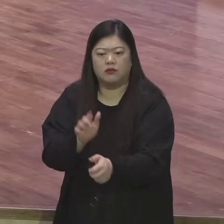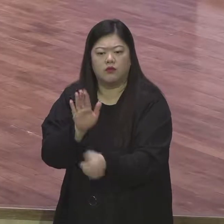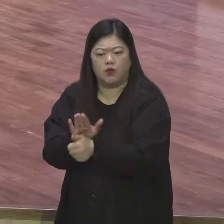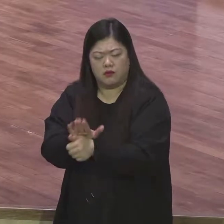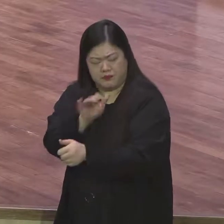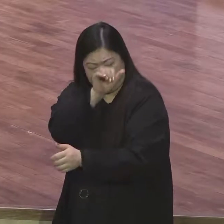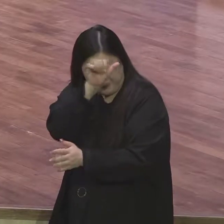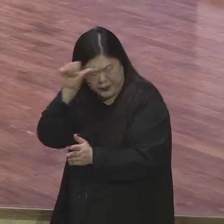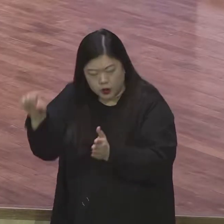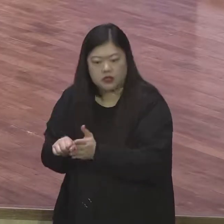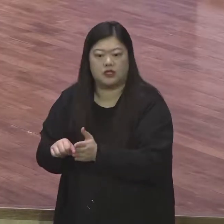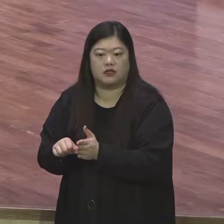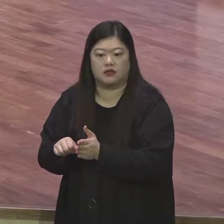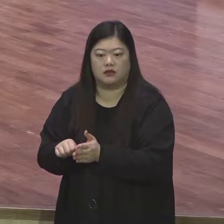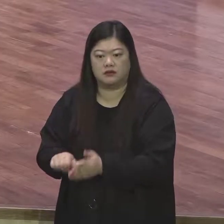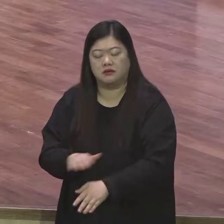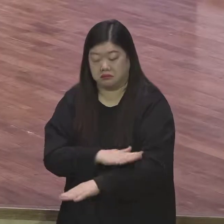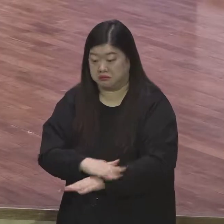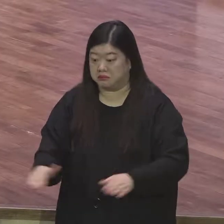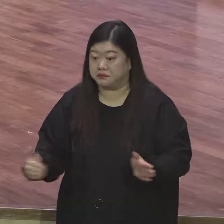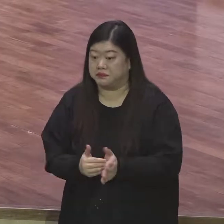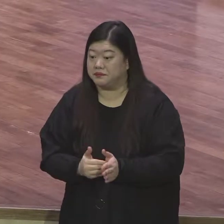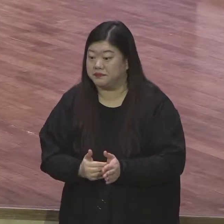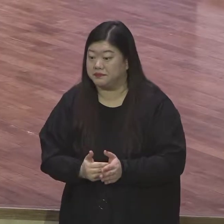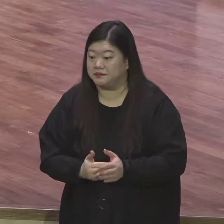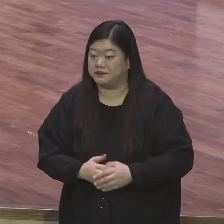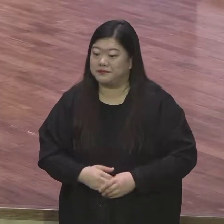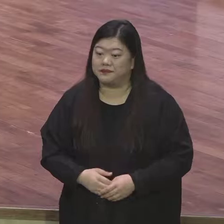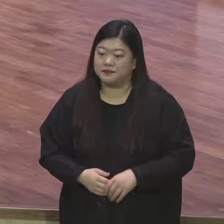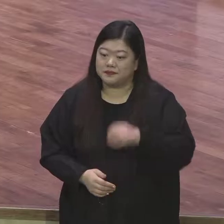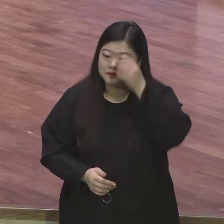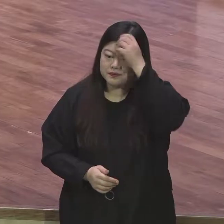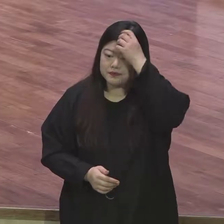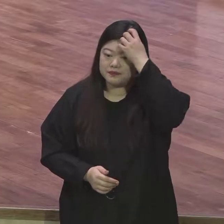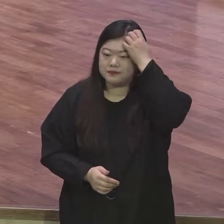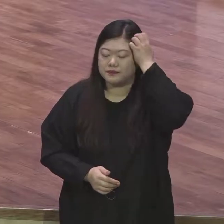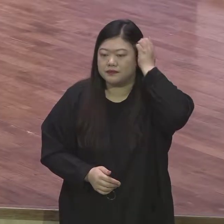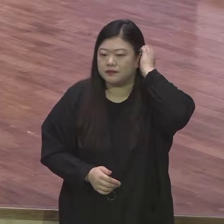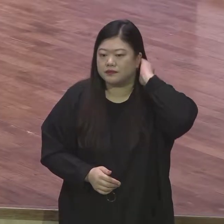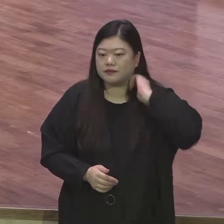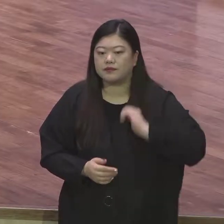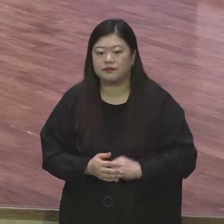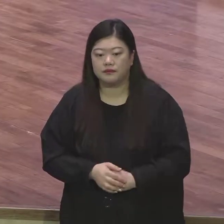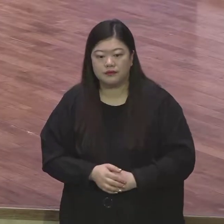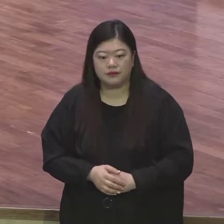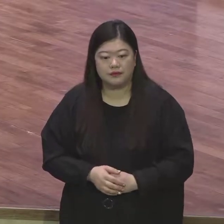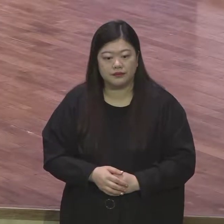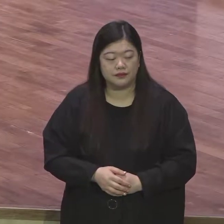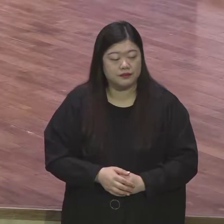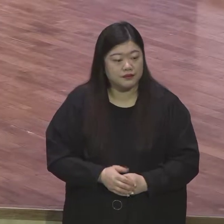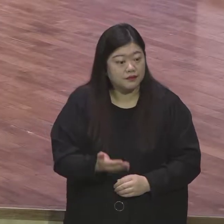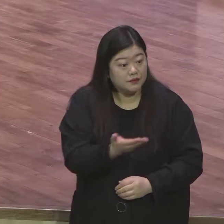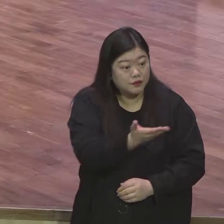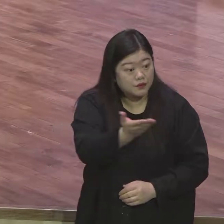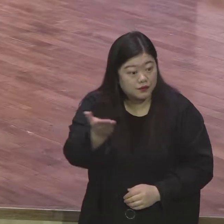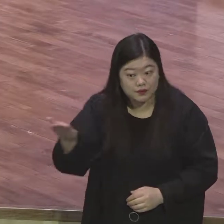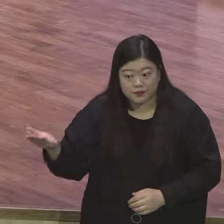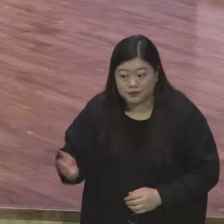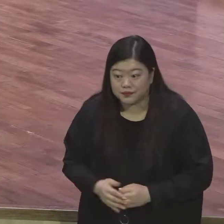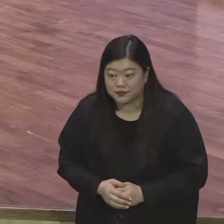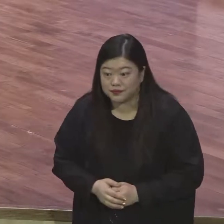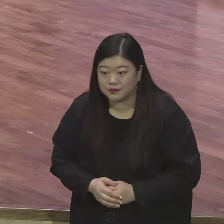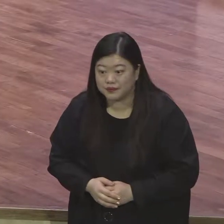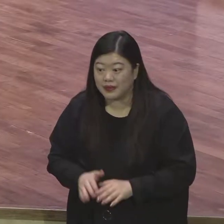평생을 그렇게 동역한 삶을 살았습니다. 지금 우리 예언계 모든 성도들 여기